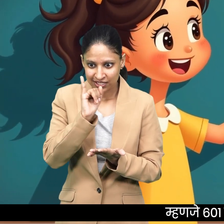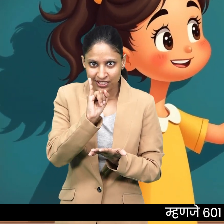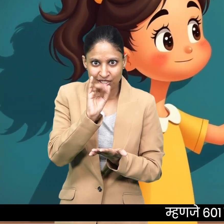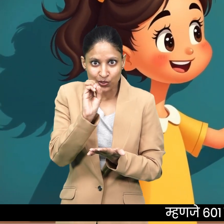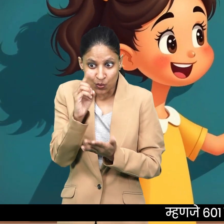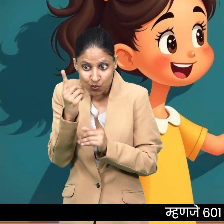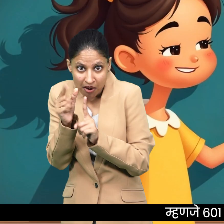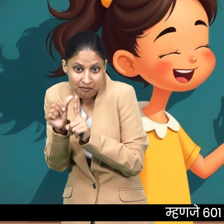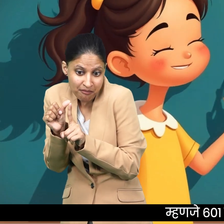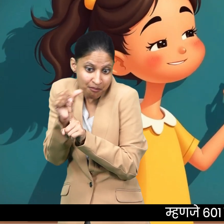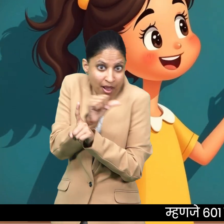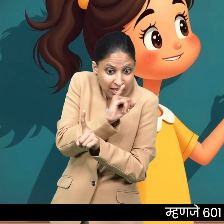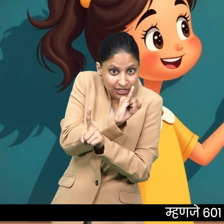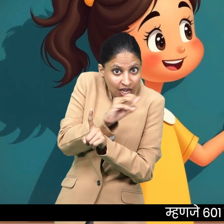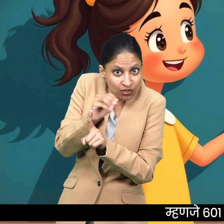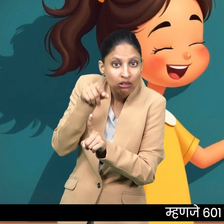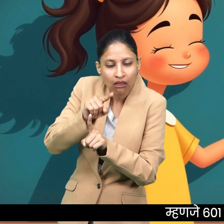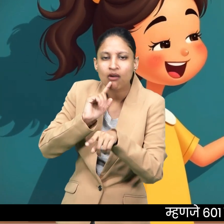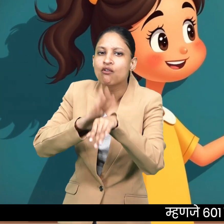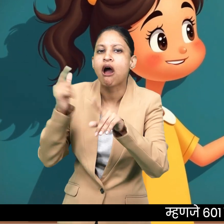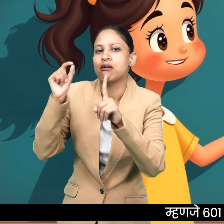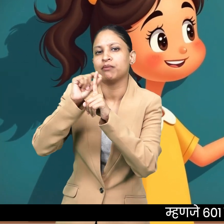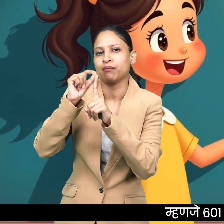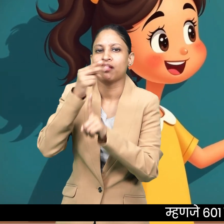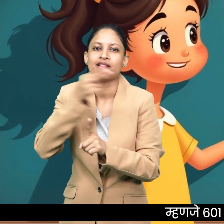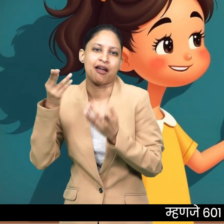म्हणजे 601 चा पूर्ववर्ती 600 आहे.